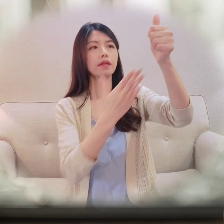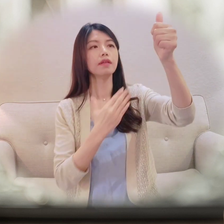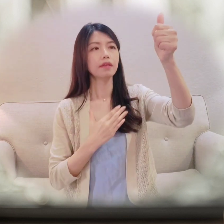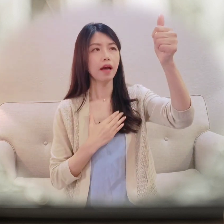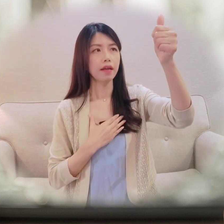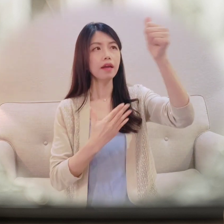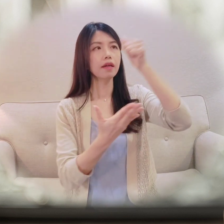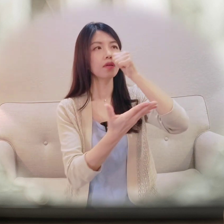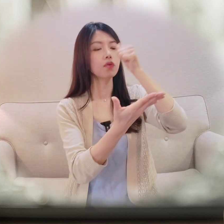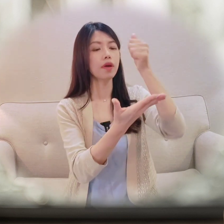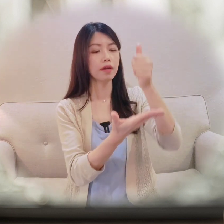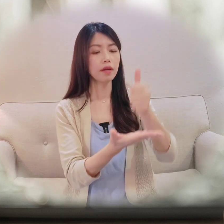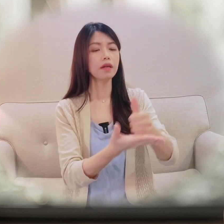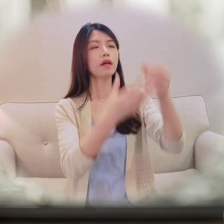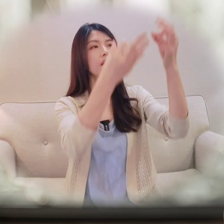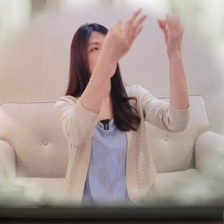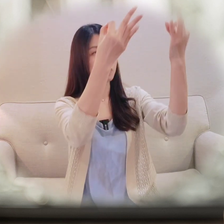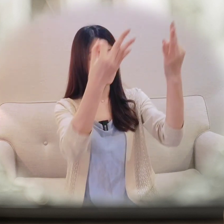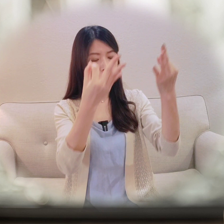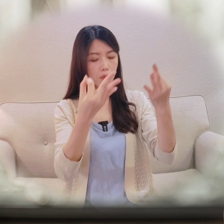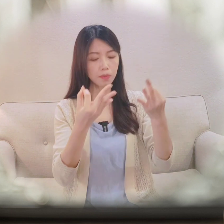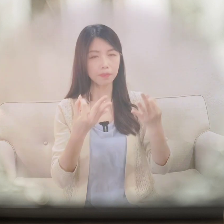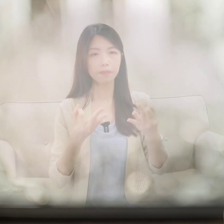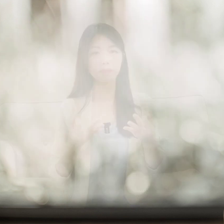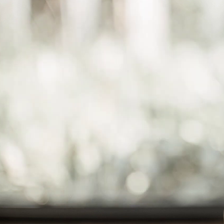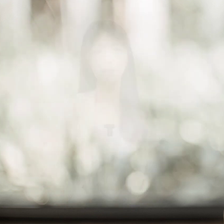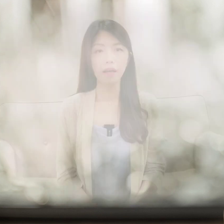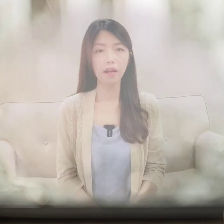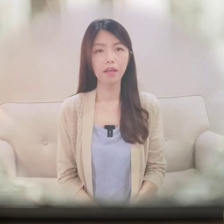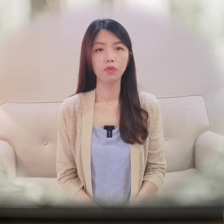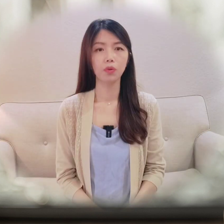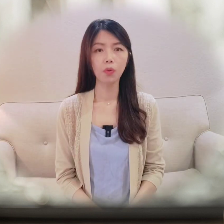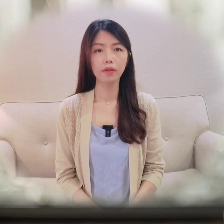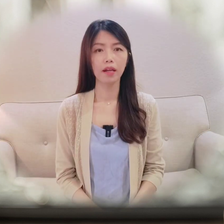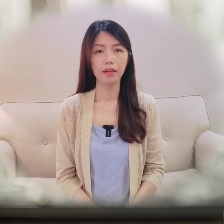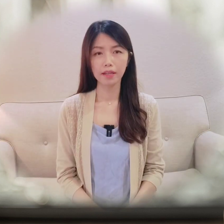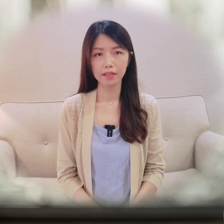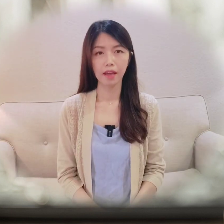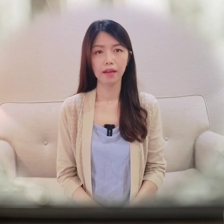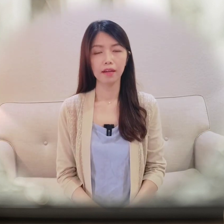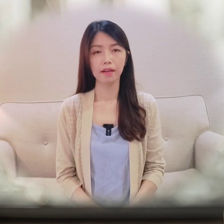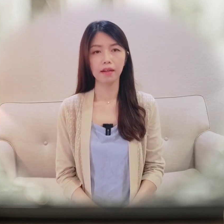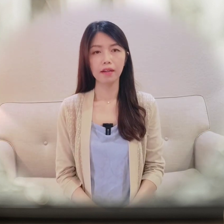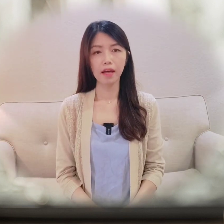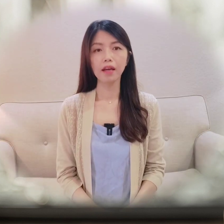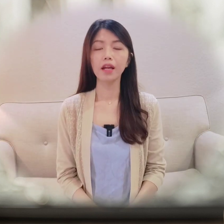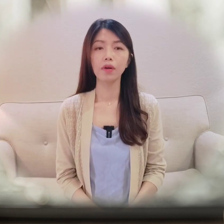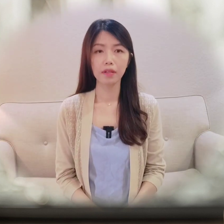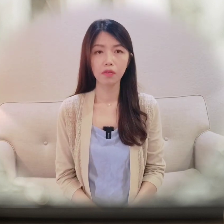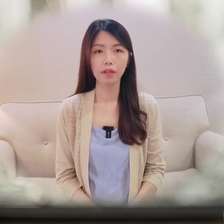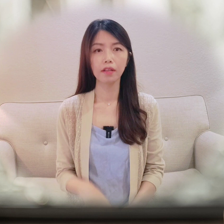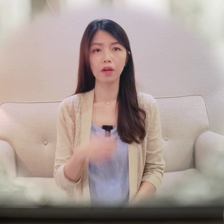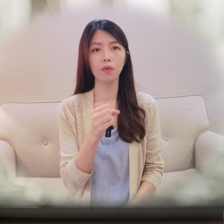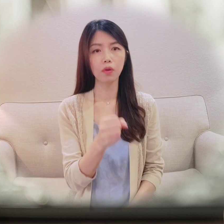주님은 나의 죄를 보시고 사랑의 눈으로 날 일으키시네. 사랑이라고